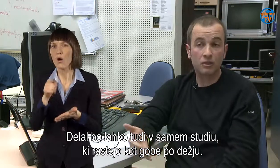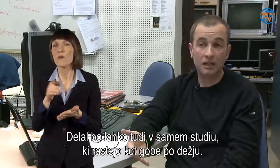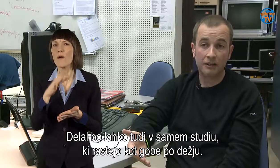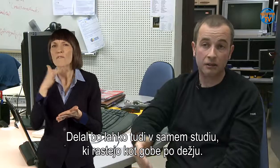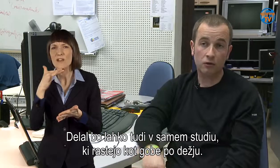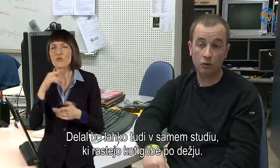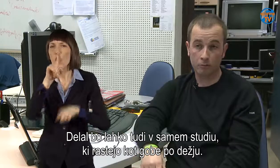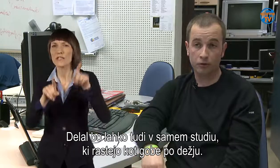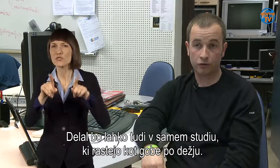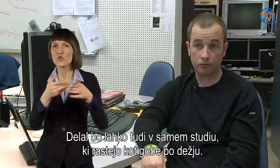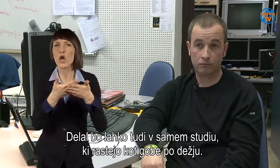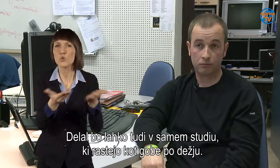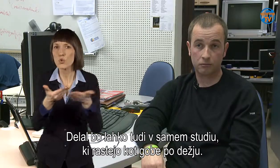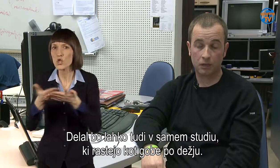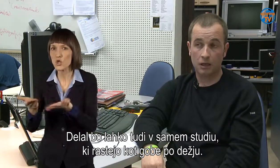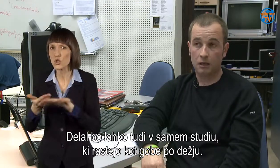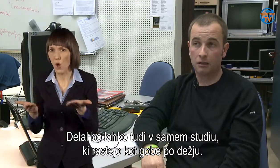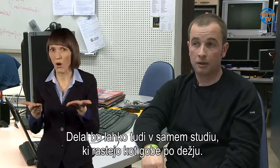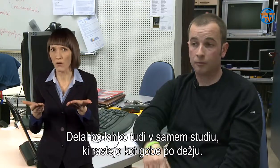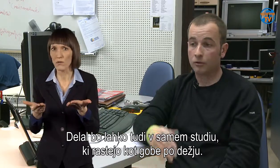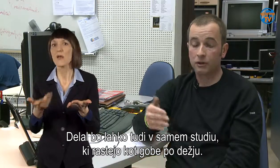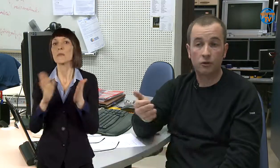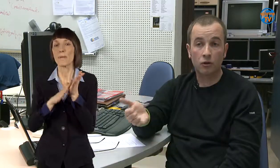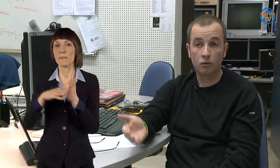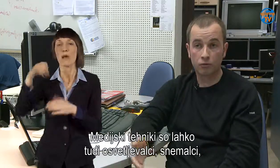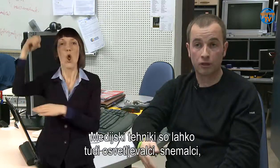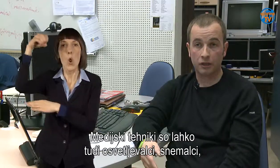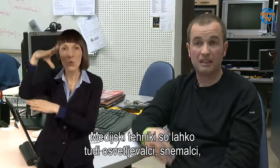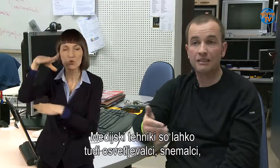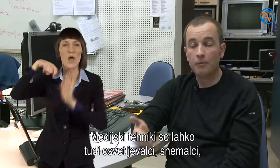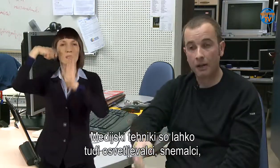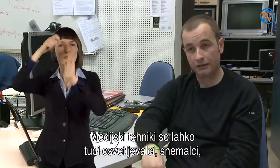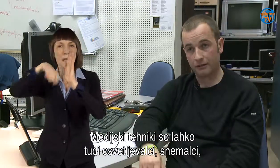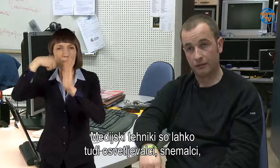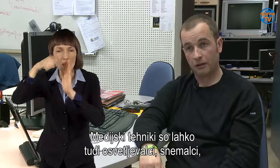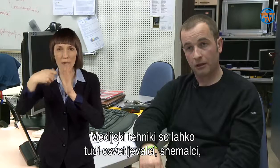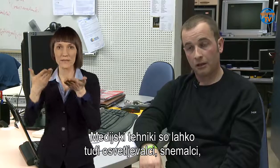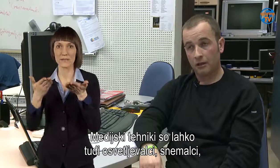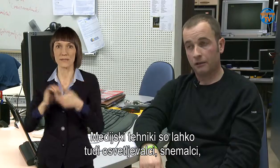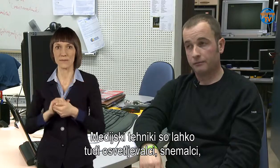Te študiji rastejo kot gobe po dežju, kot so lahko lučkarji, snemalci,